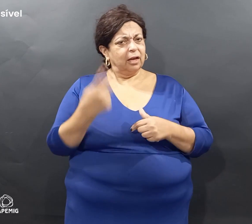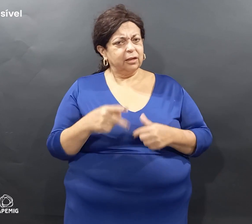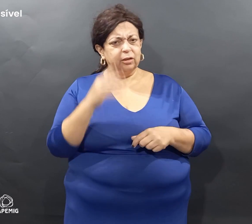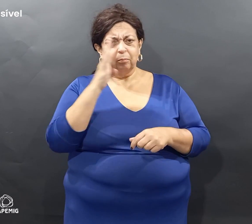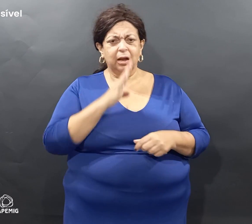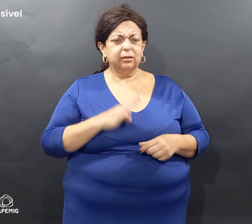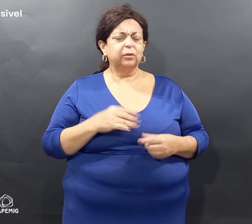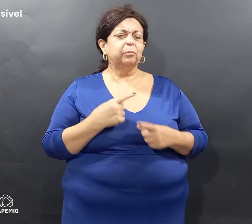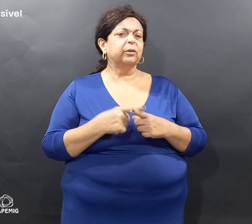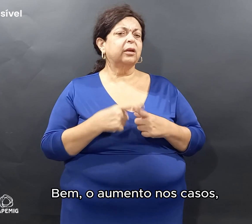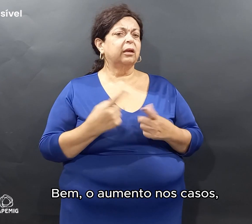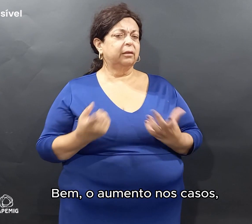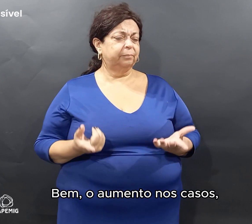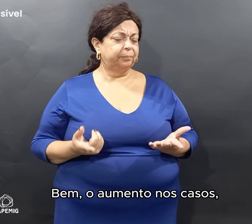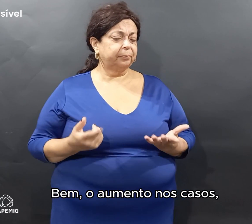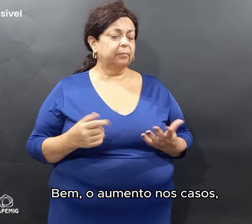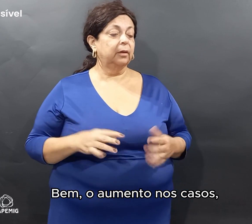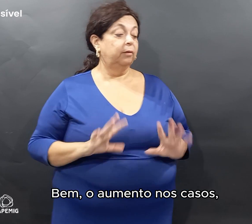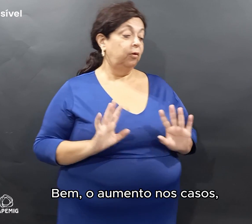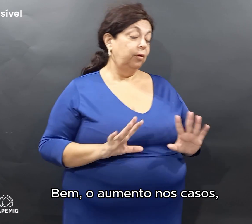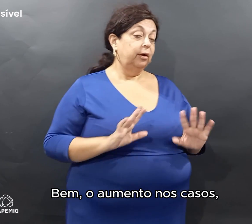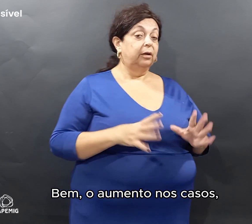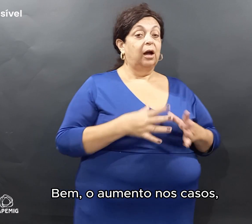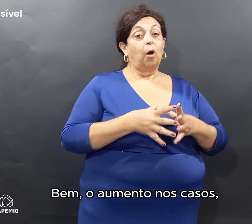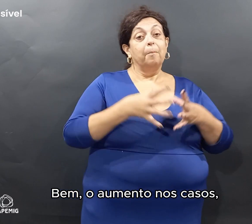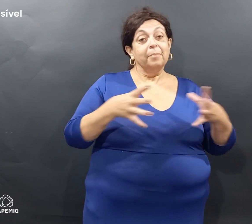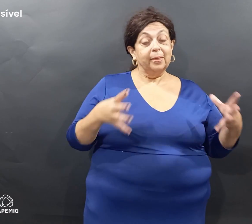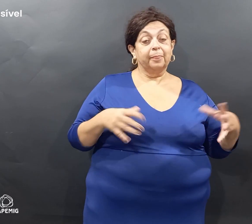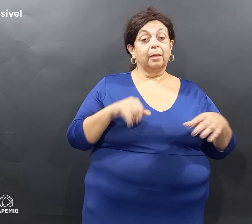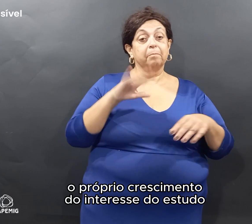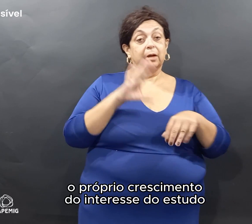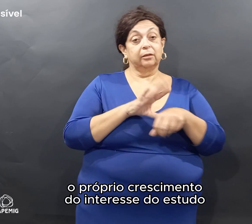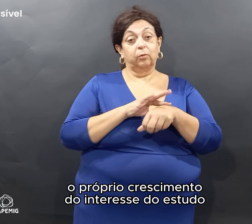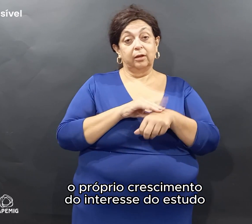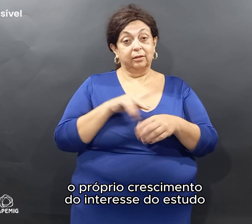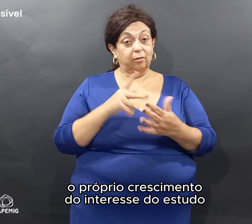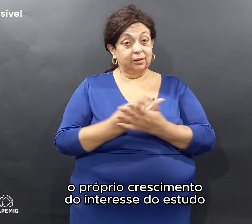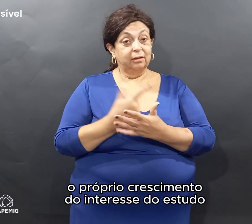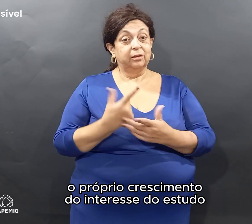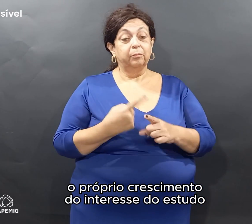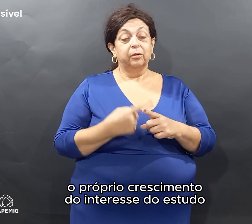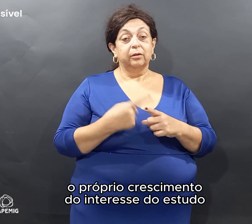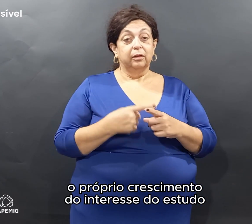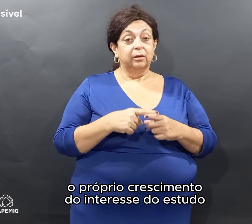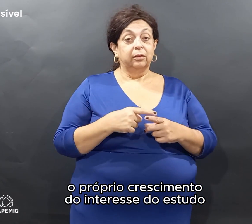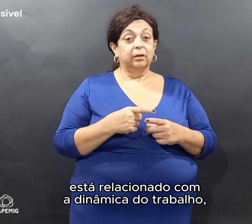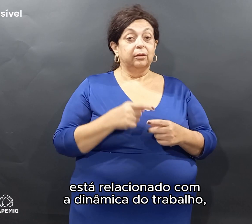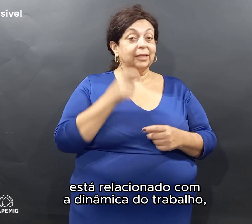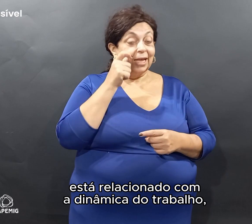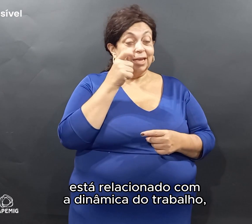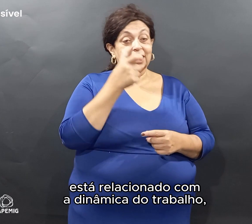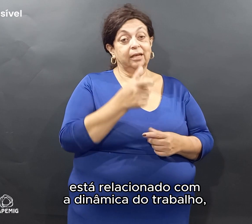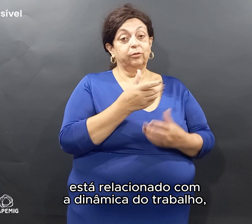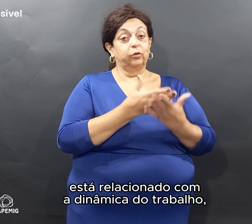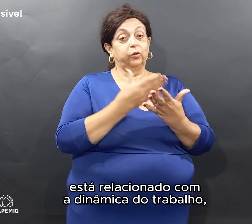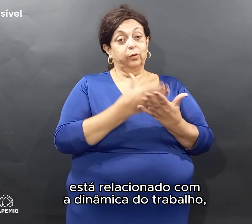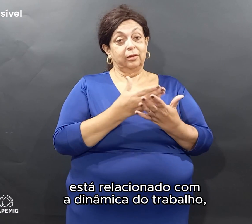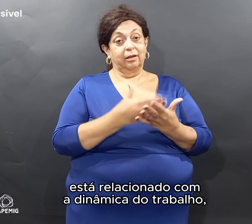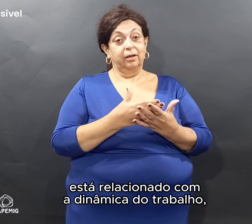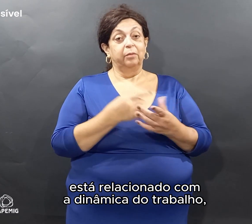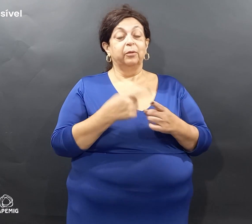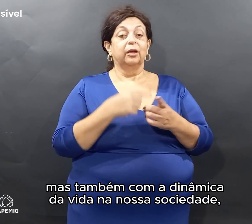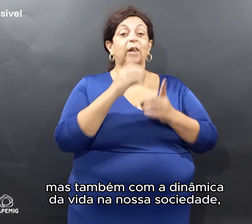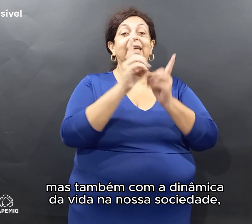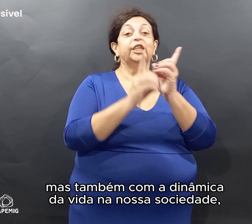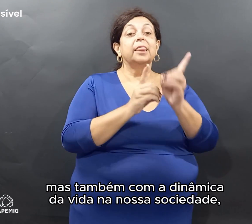brasileira? Bem, o aumento nos casos, o próprio crescimento do interesse do estudo está relacionado com a dinâmica